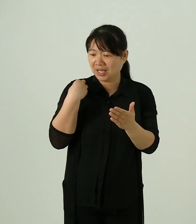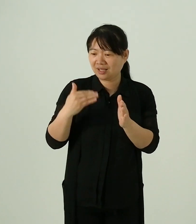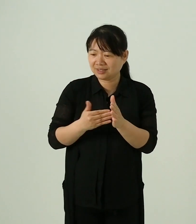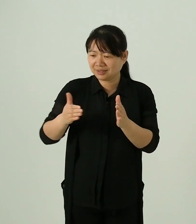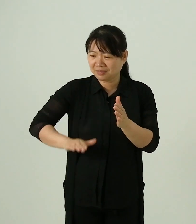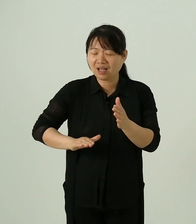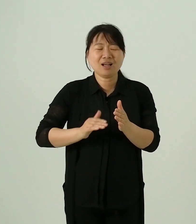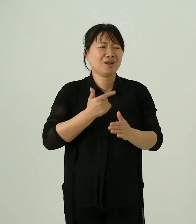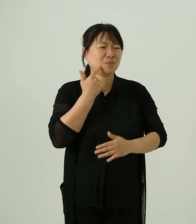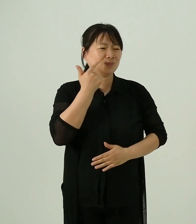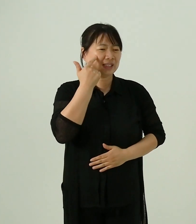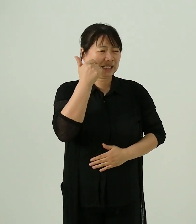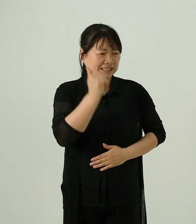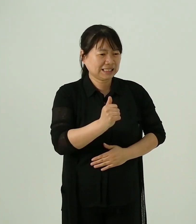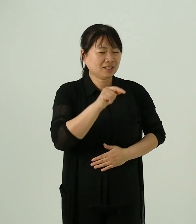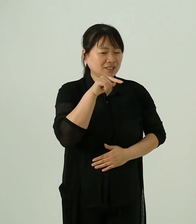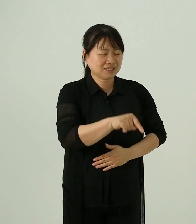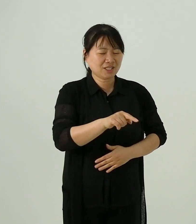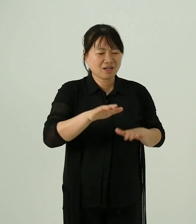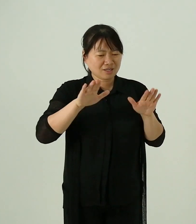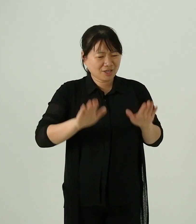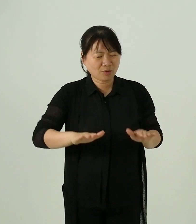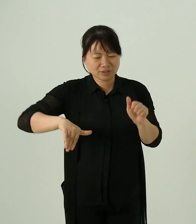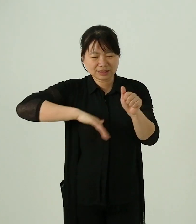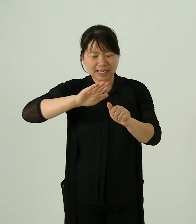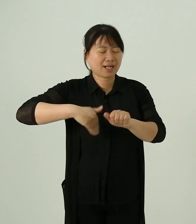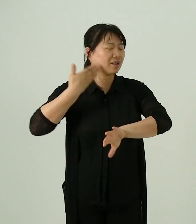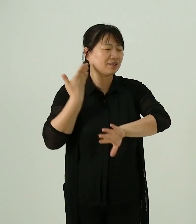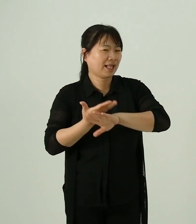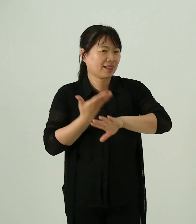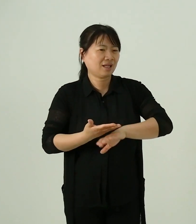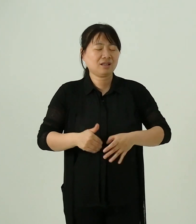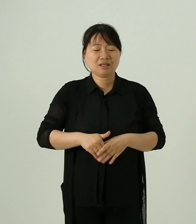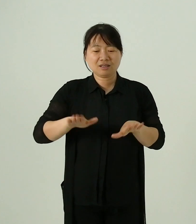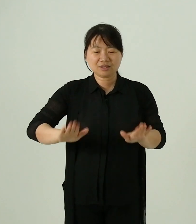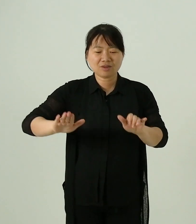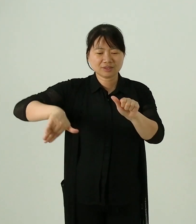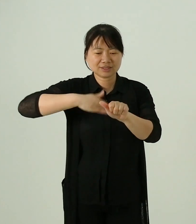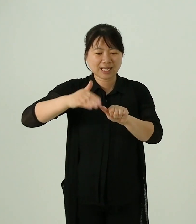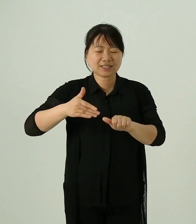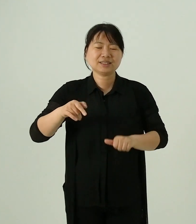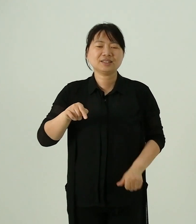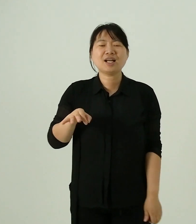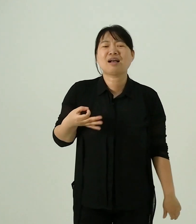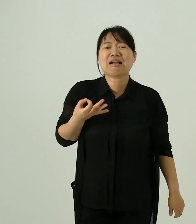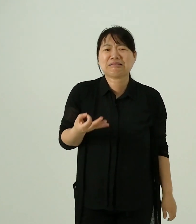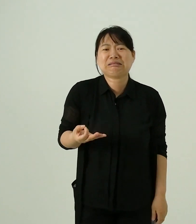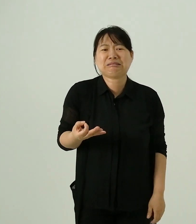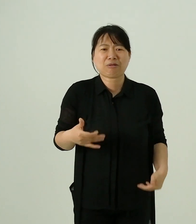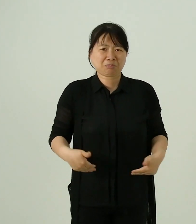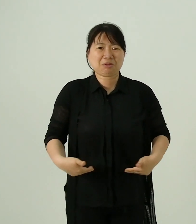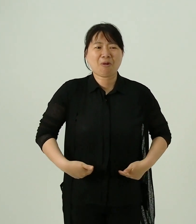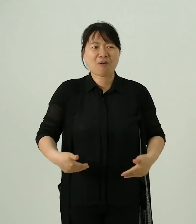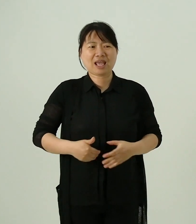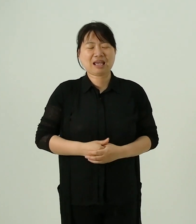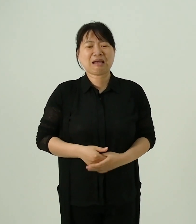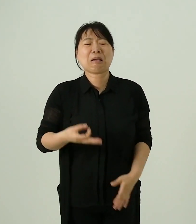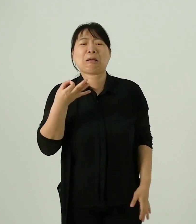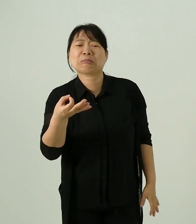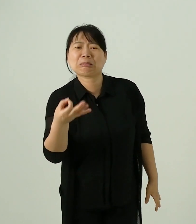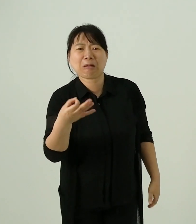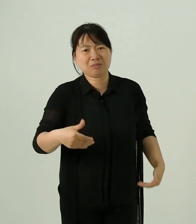목사님 그거는 이게 현실이 그렇지 않습니다. 현실은 이게 있어야 돼요, 목사님.